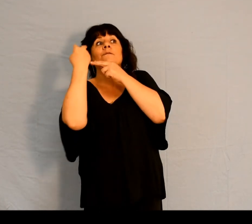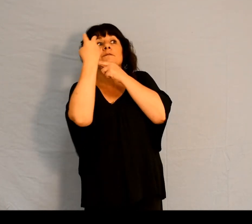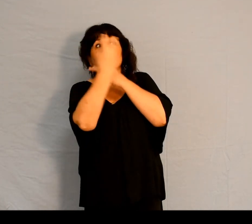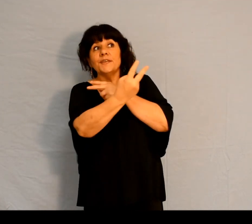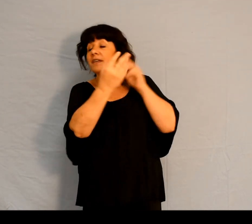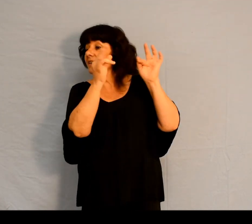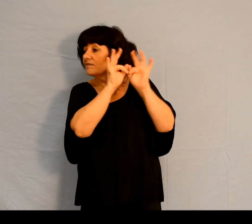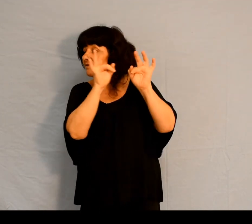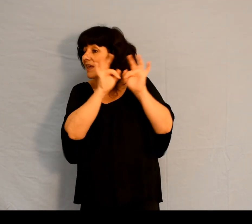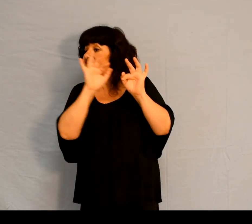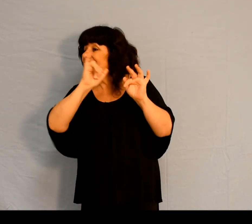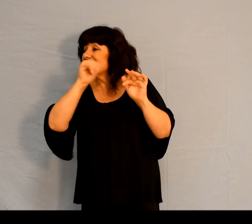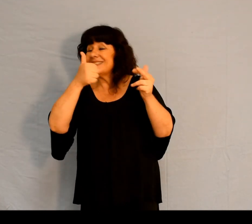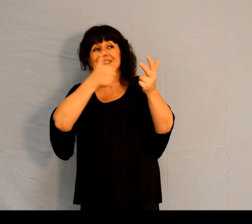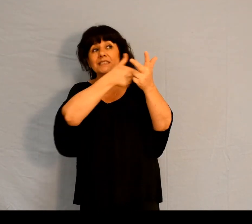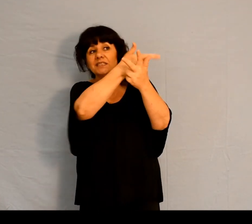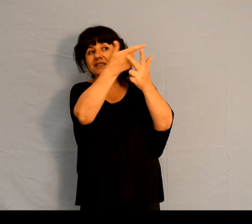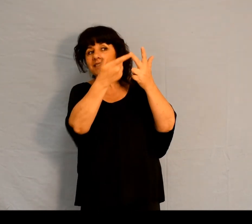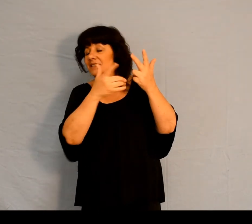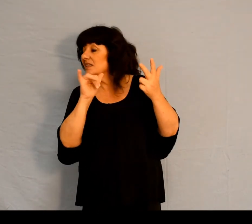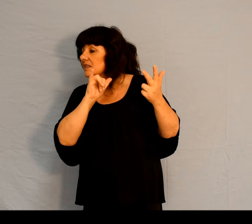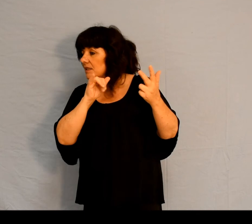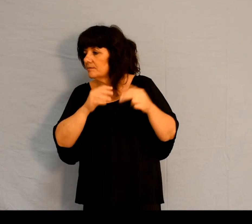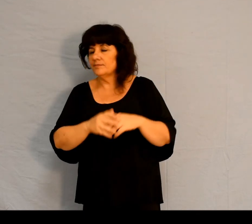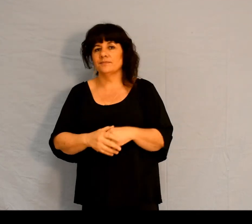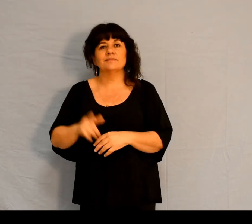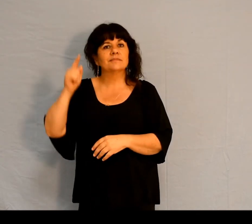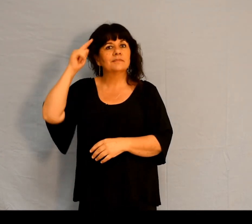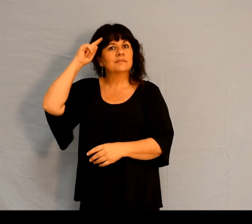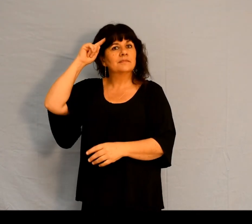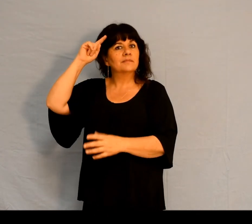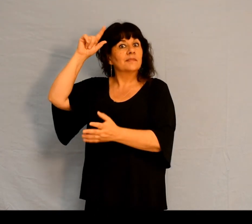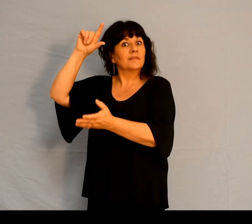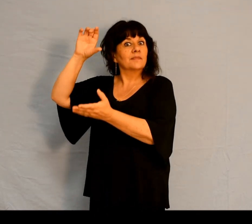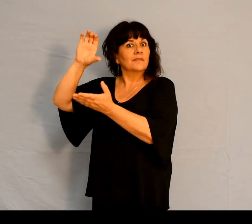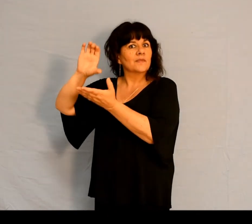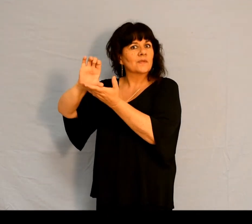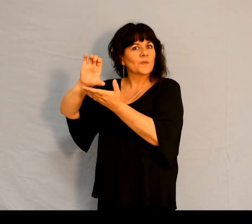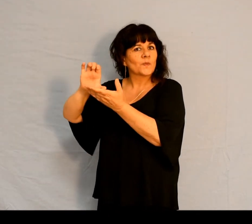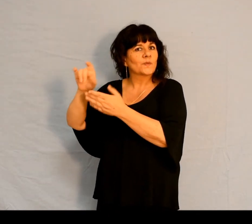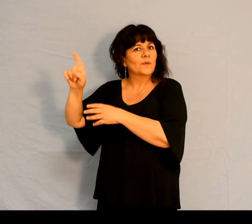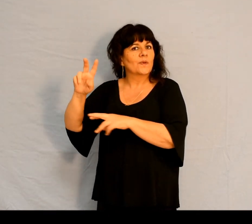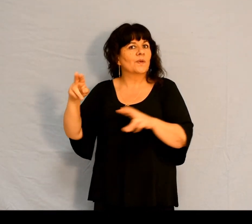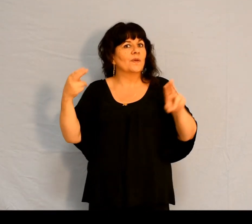Le docteur répondit : « Celui qui a fait preuve de pitié envers lui. »